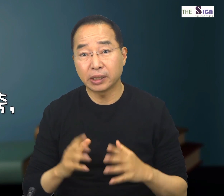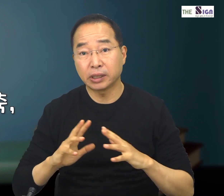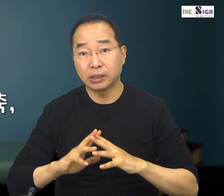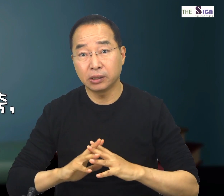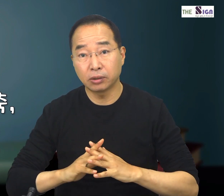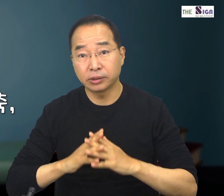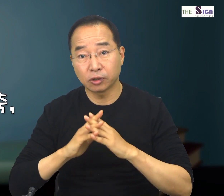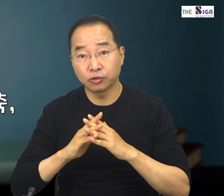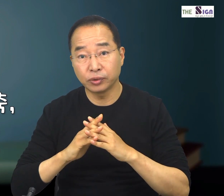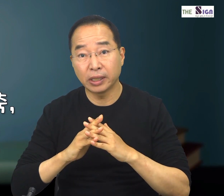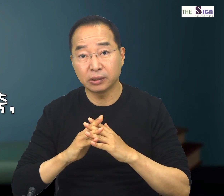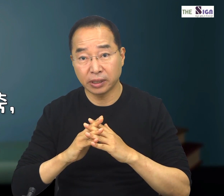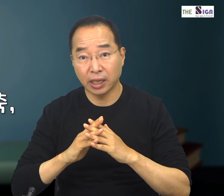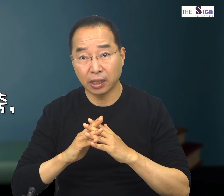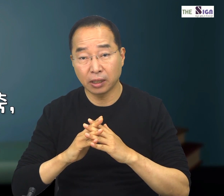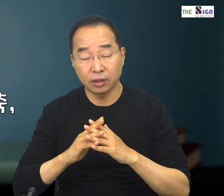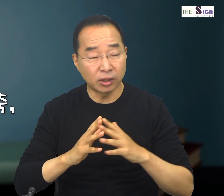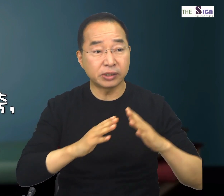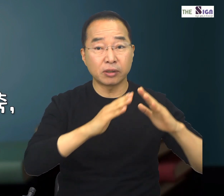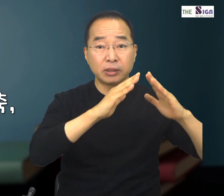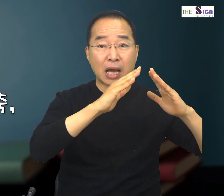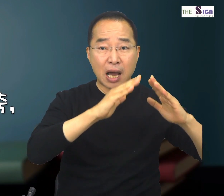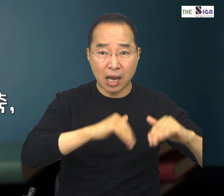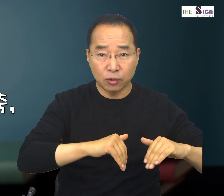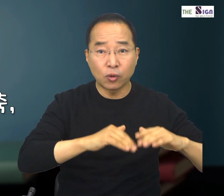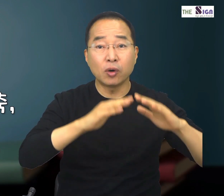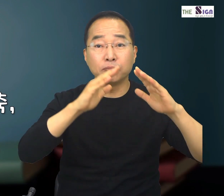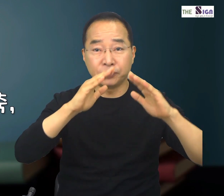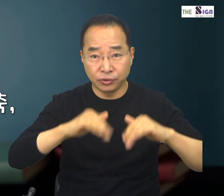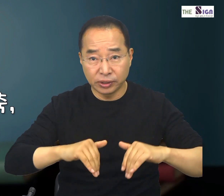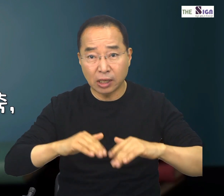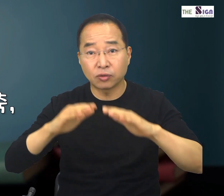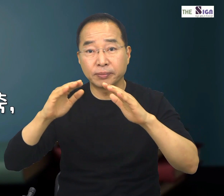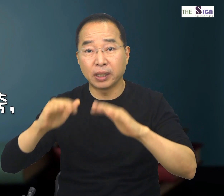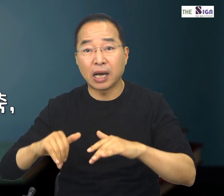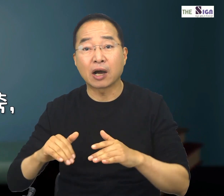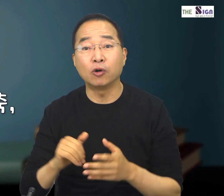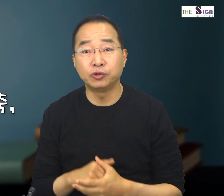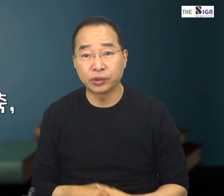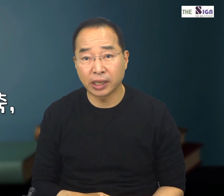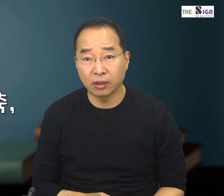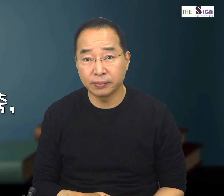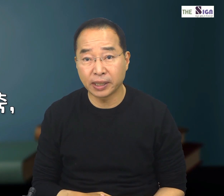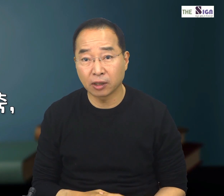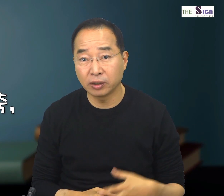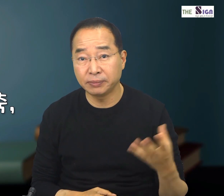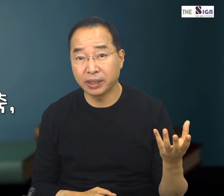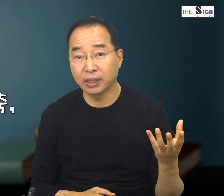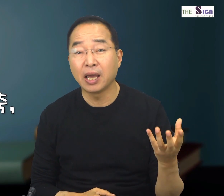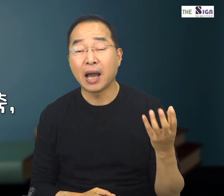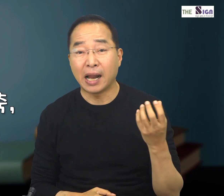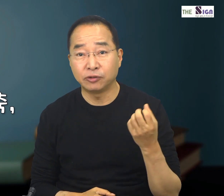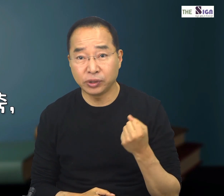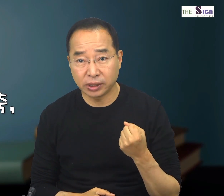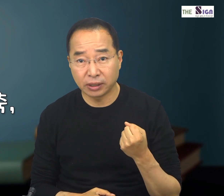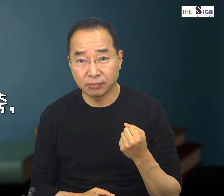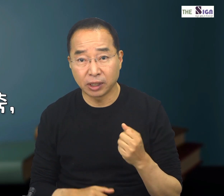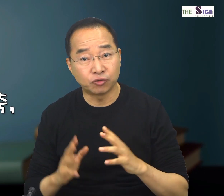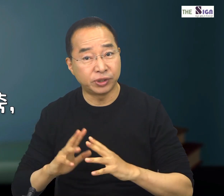때 이거를 써주고 했는데 여기서는 이걸 부순다 그러면 건축의 개념이라는 걸 이미 알 수 있기 때문에 굳이